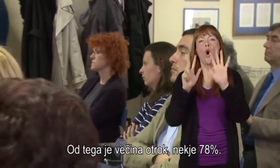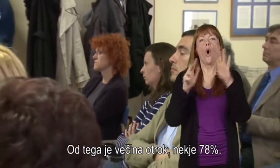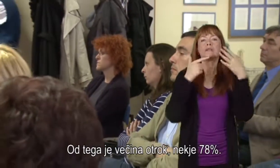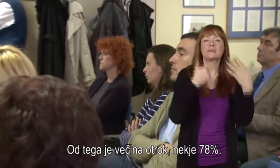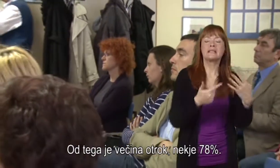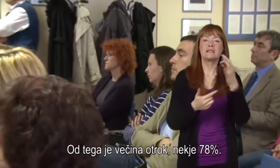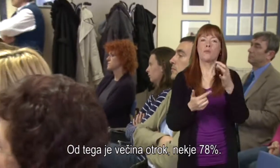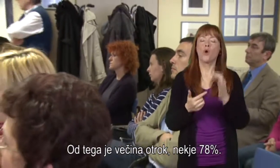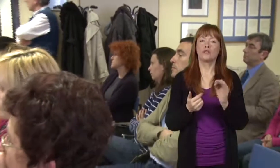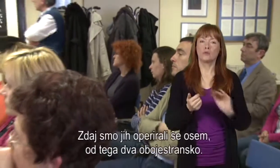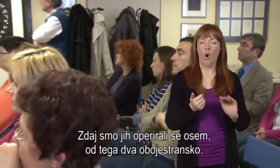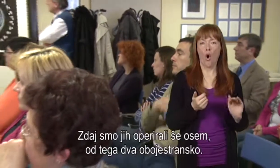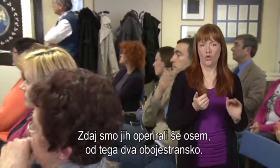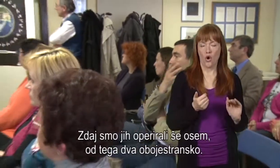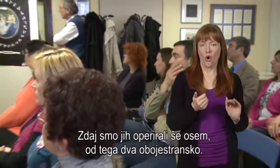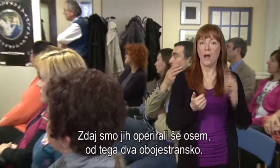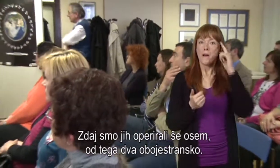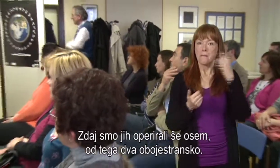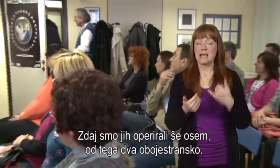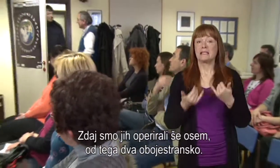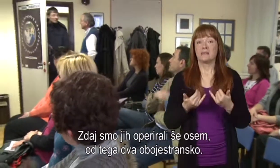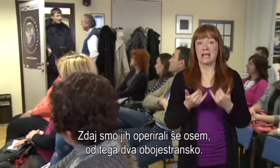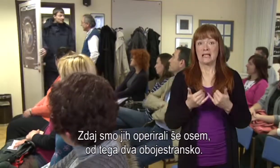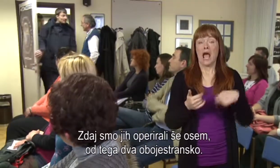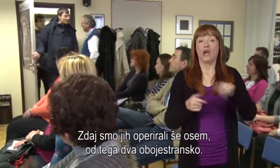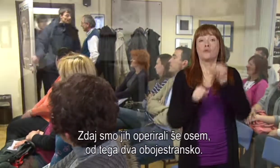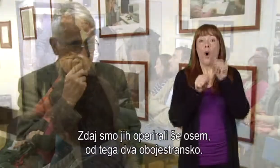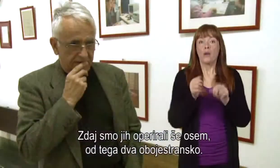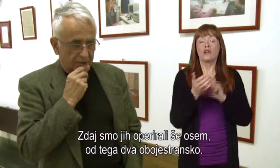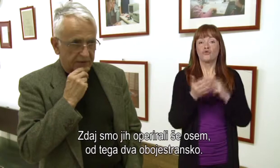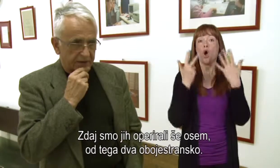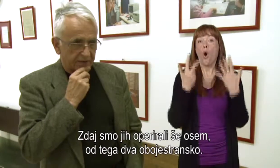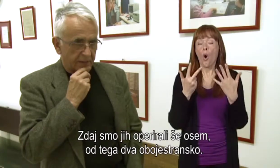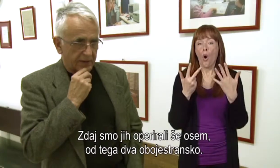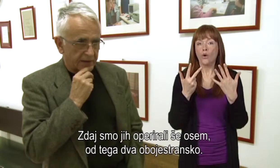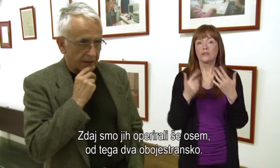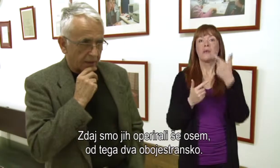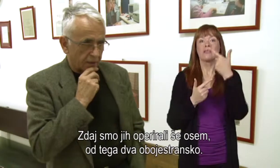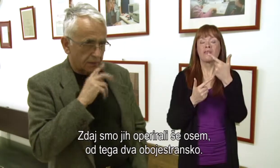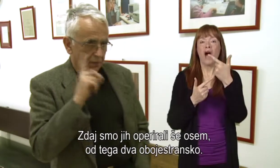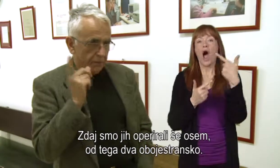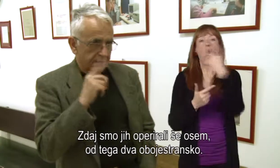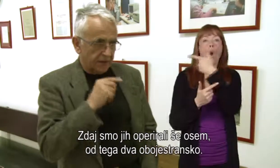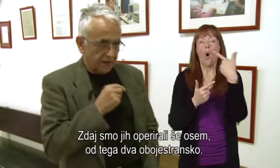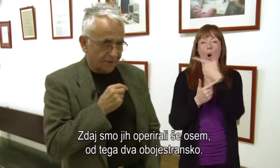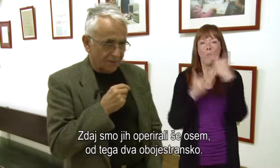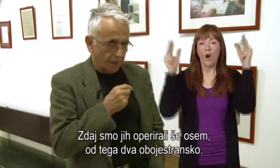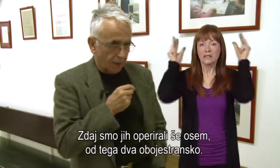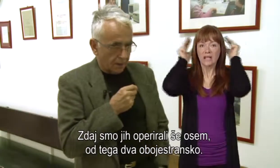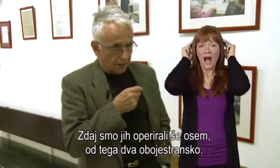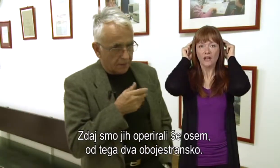78% otrok. Spet mislim, da zdajle smo jih operirali še 8 in sicer od tega 2 bilateralno,